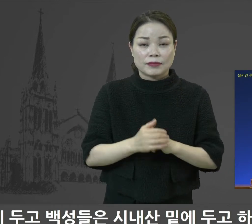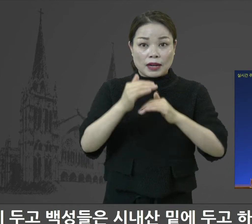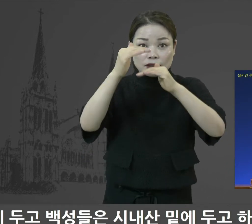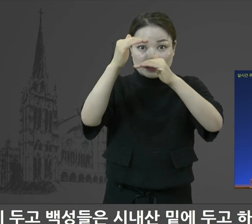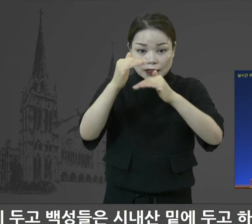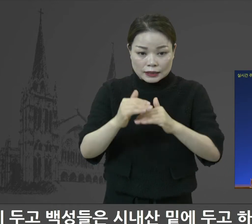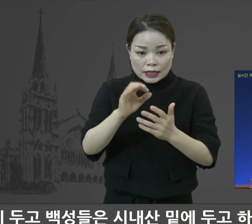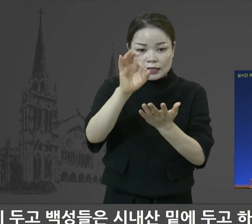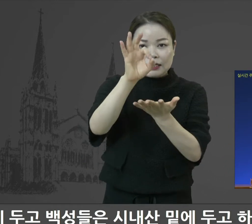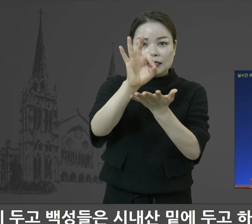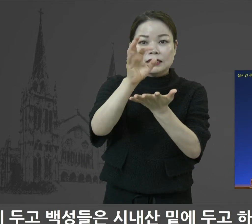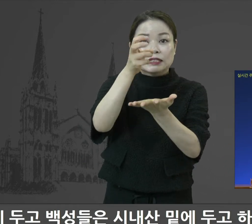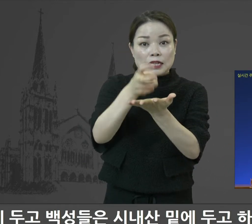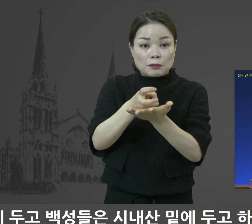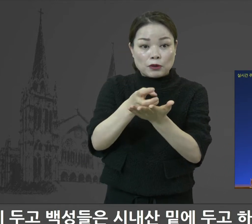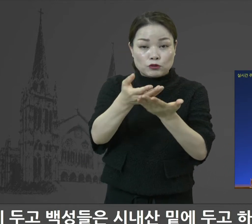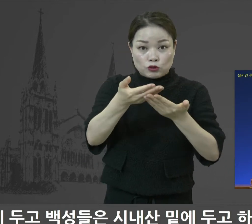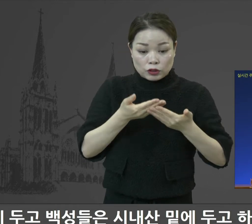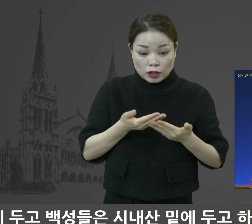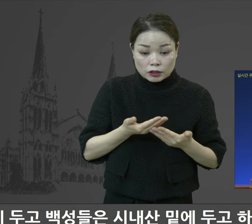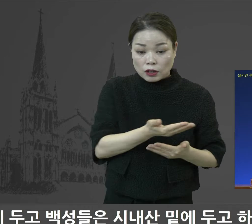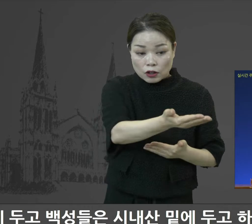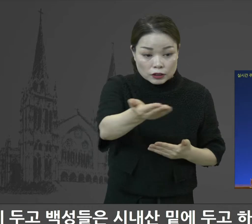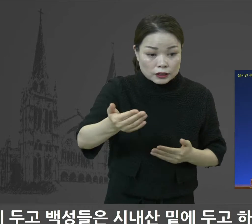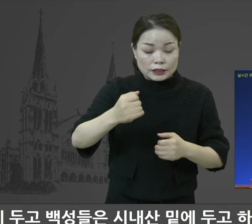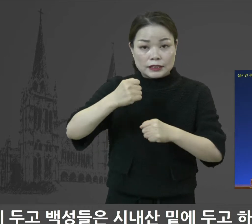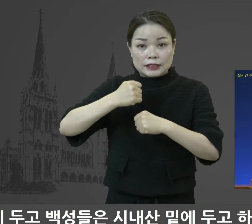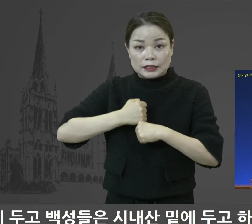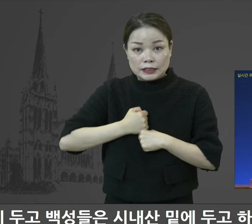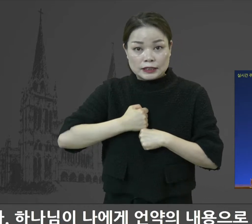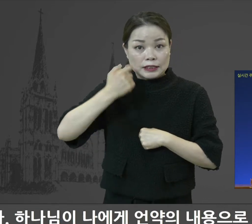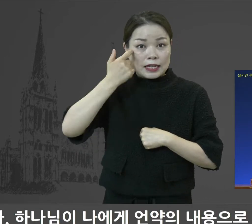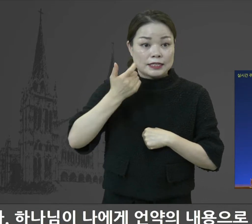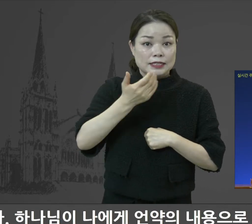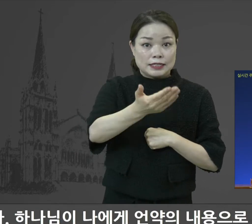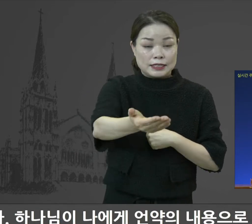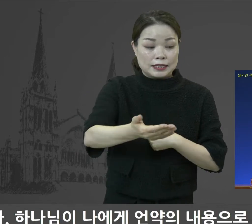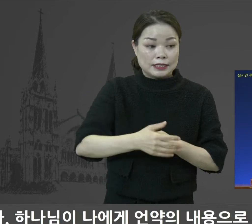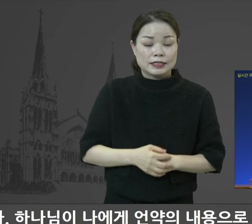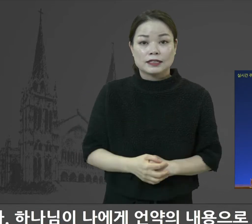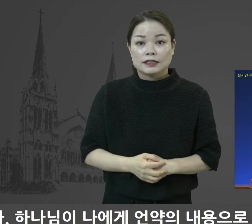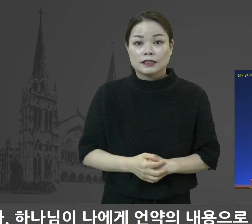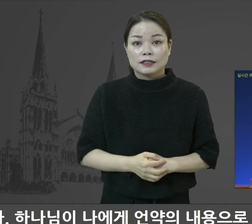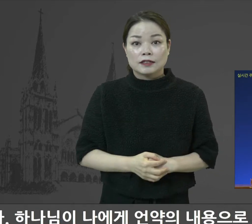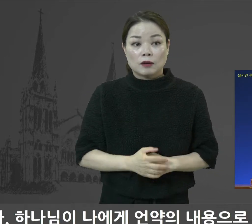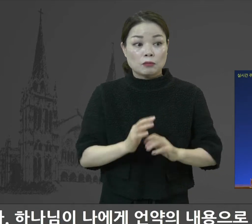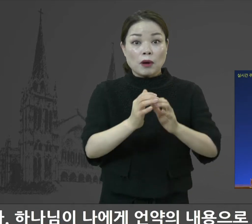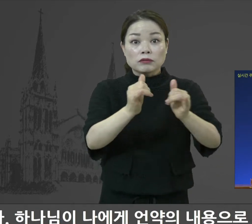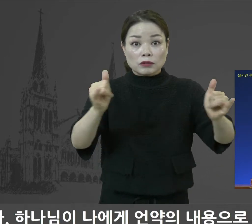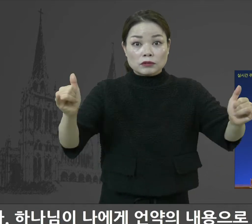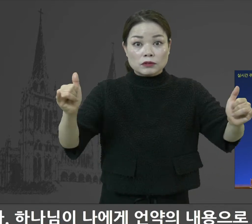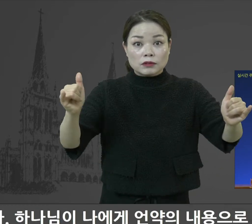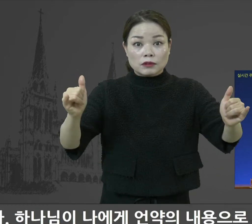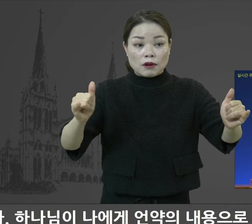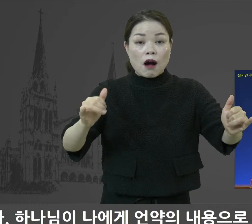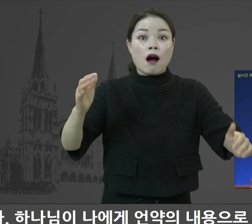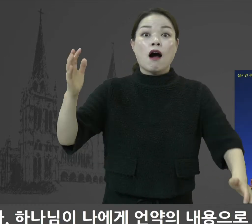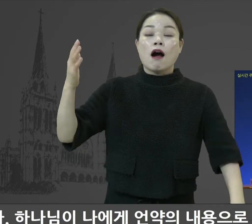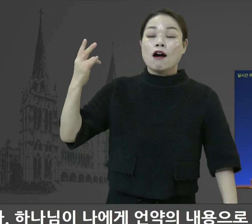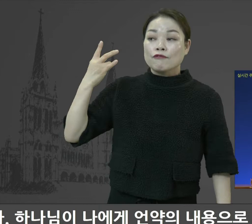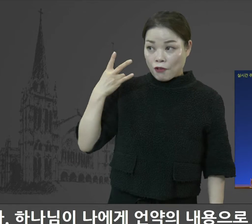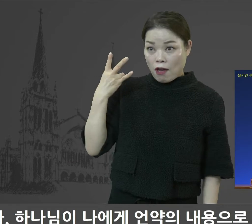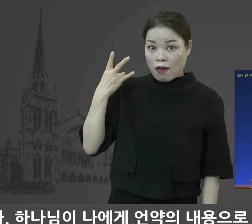내용으로 십계명을 주셨으니까 너희들 지키겠니? 하고 모세가 묻습니다. 백성들이